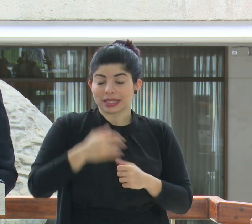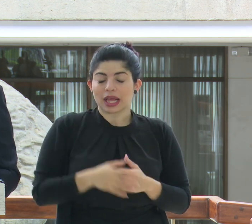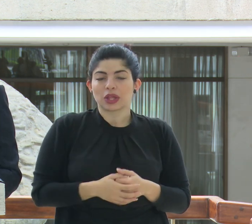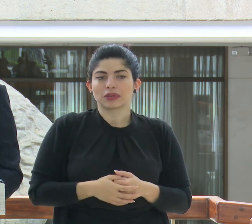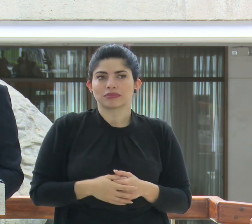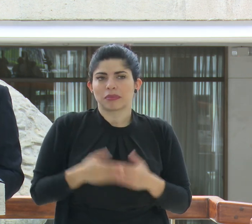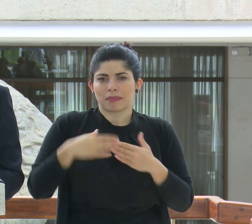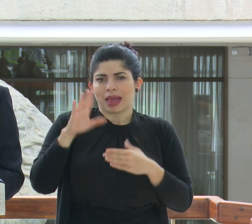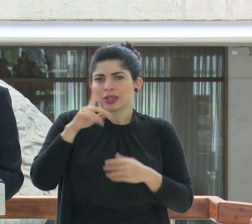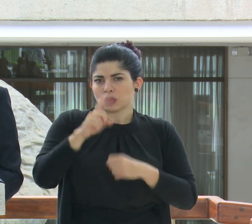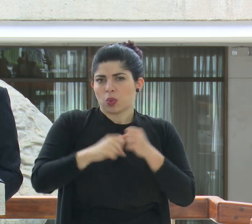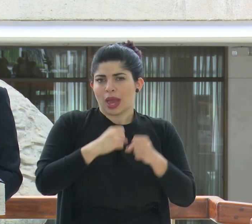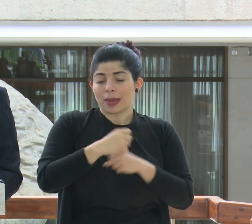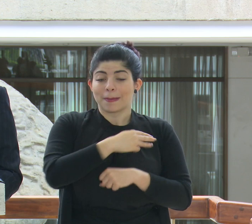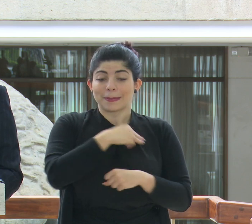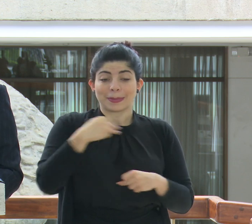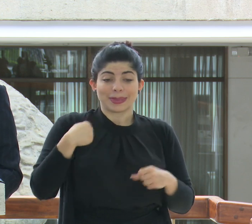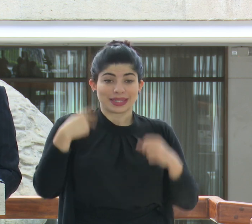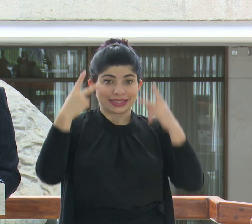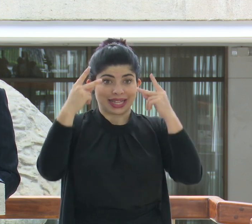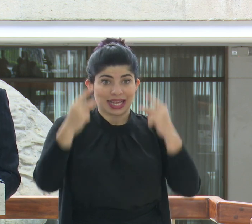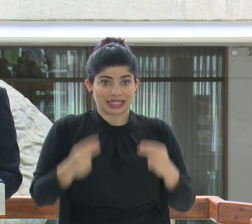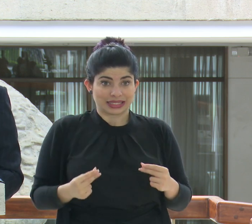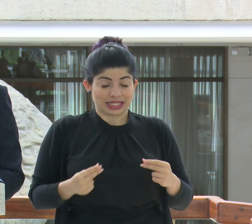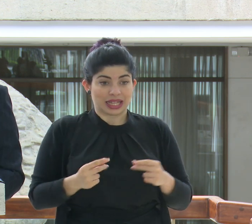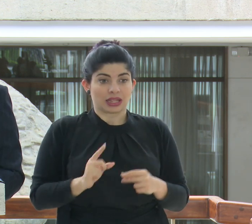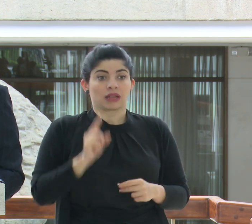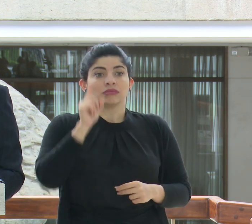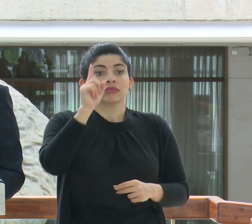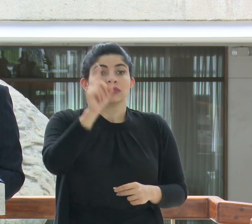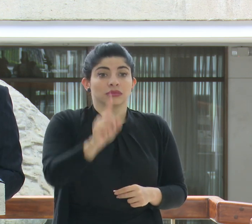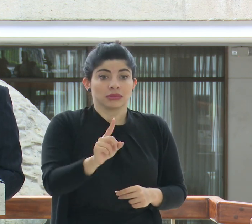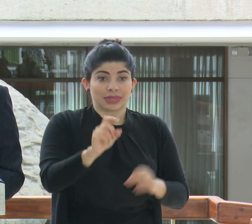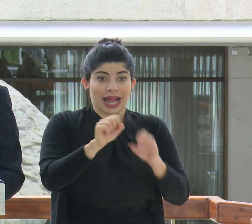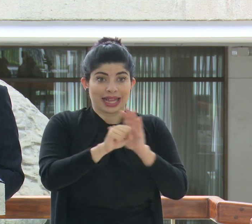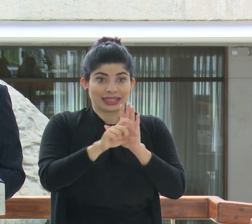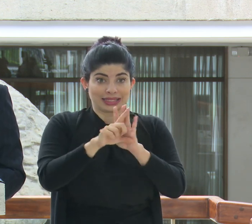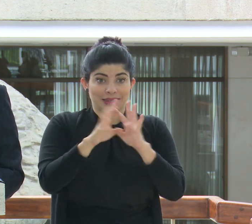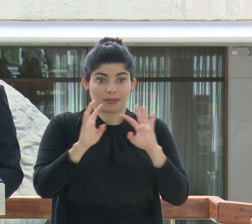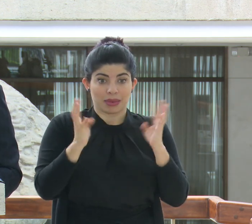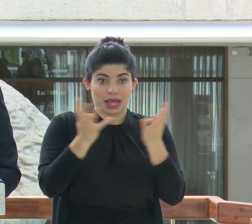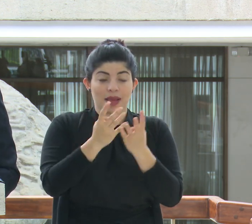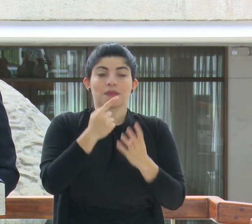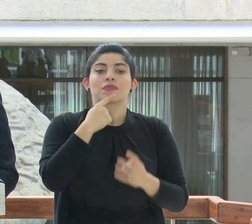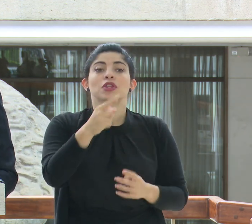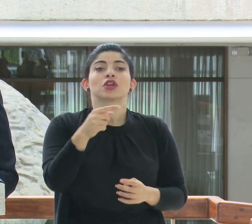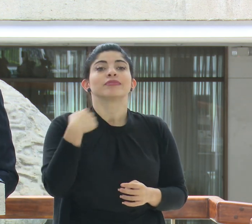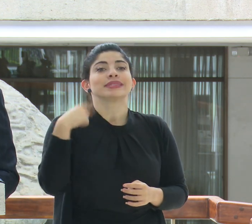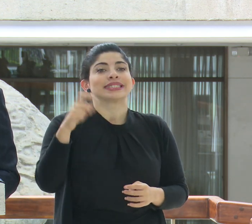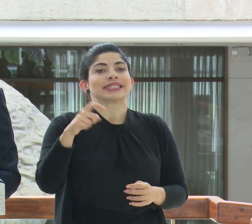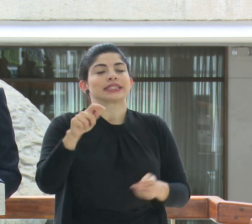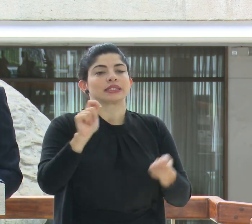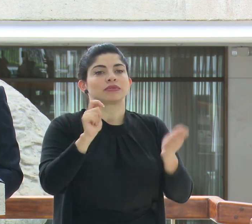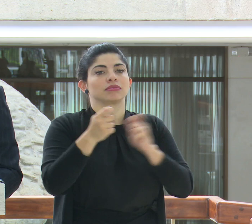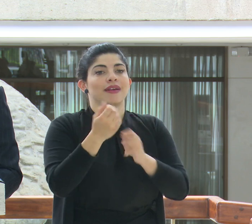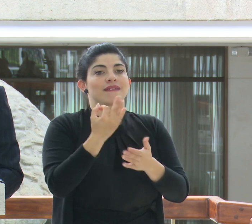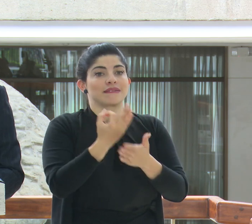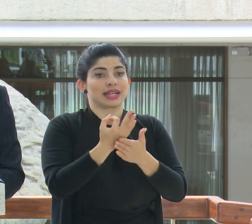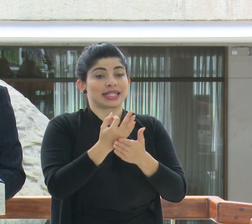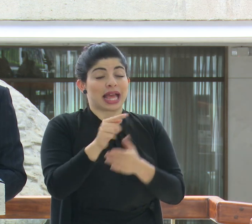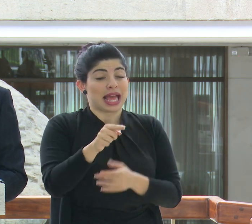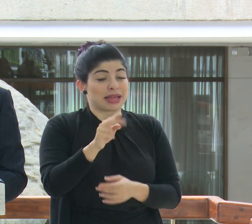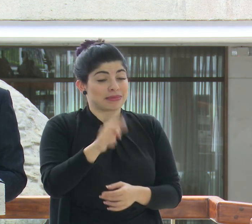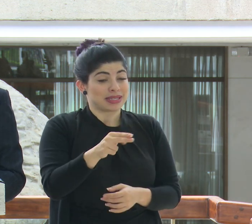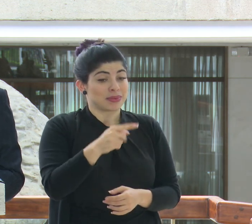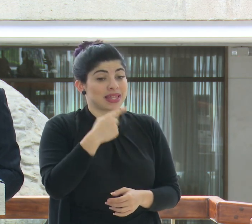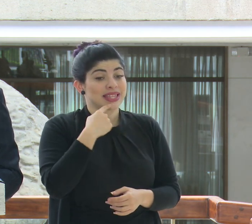hace más de un año, la ministra de Hacienda se presentó al Congreso, dijo que necesitaba una reforma fiscal, y ahí mismo